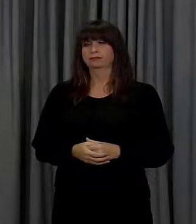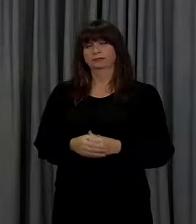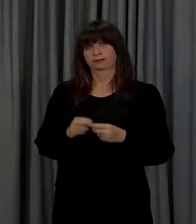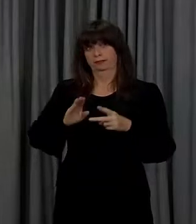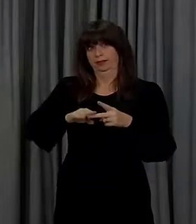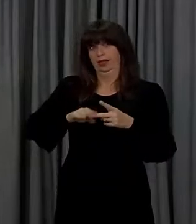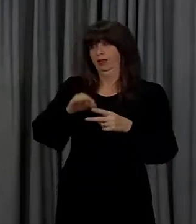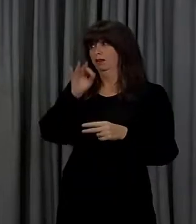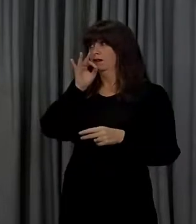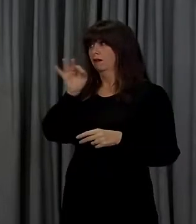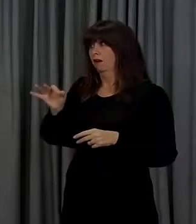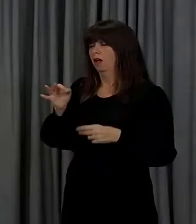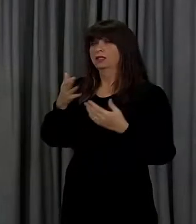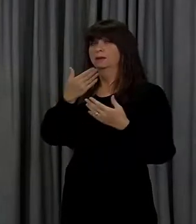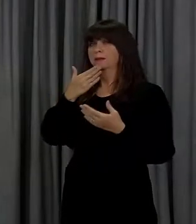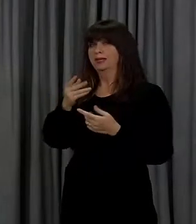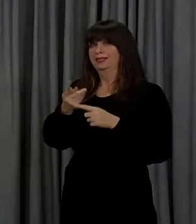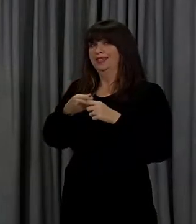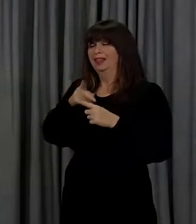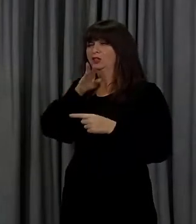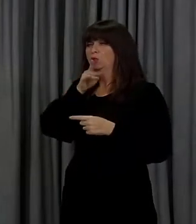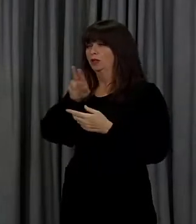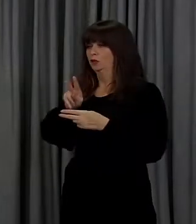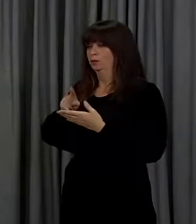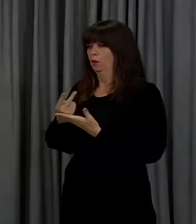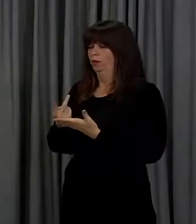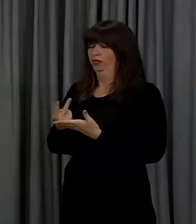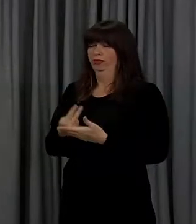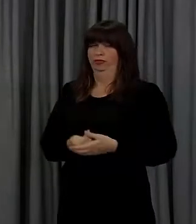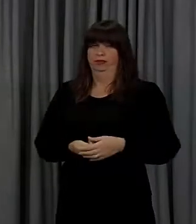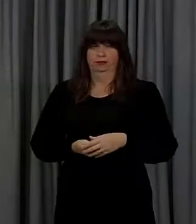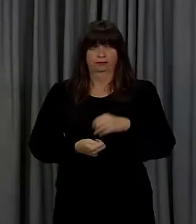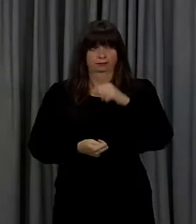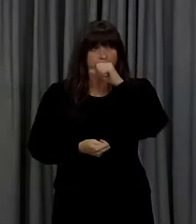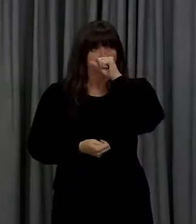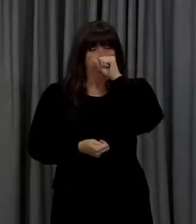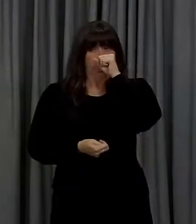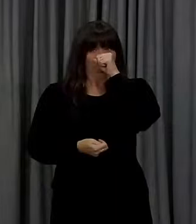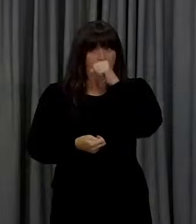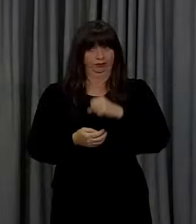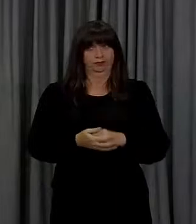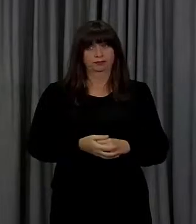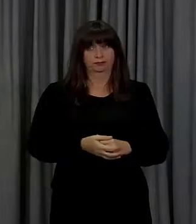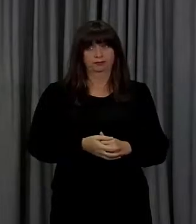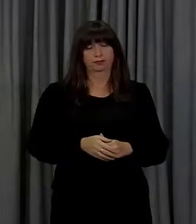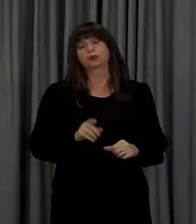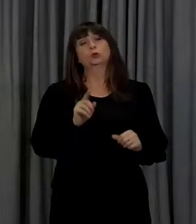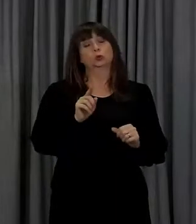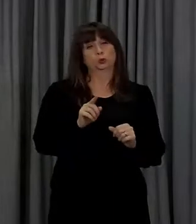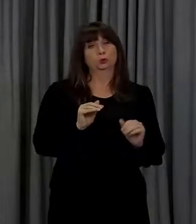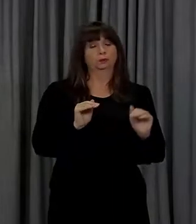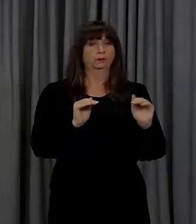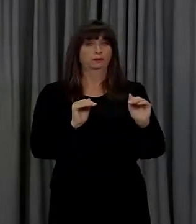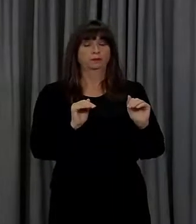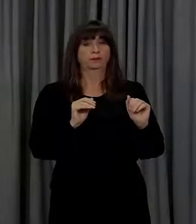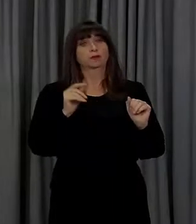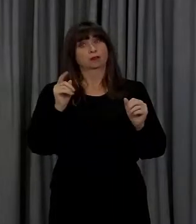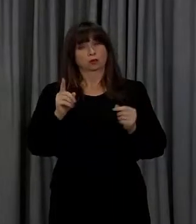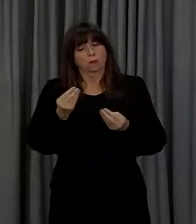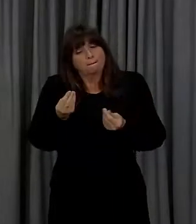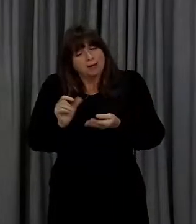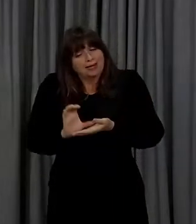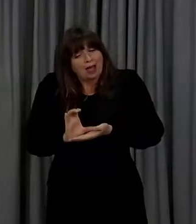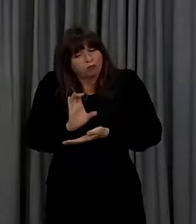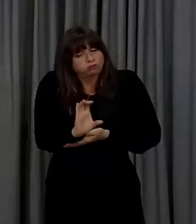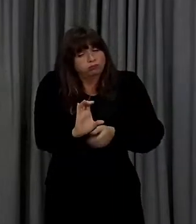ateb yma yn Gymraeg yn ogystal. The fact that you're investing in making waiting rooms in the NHS a little bit